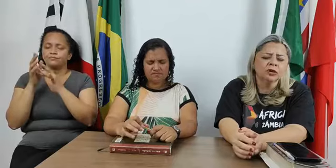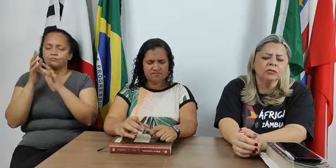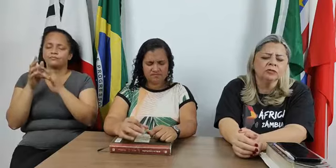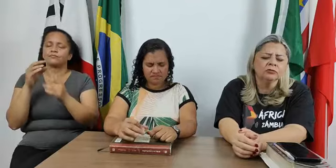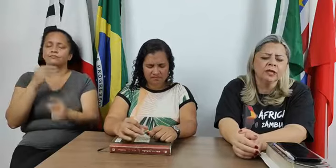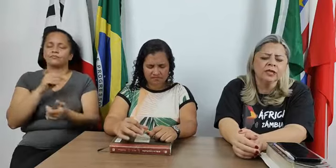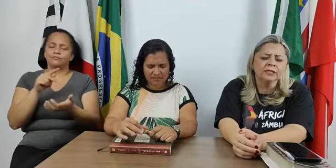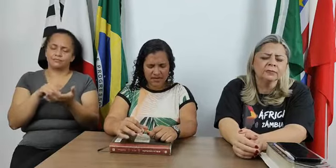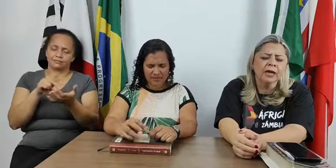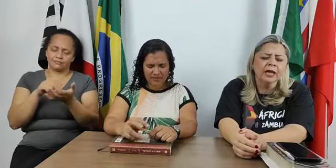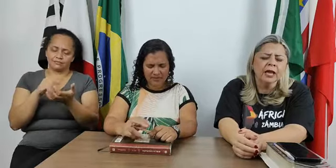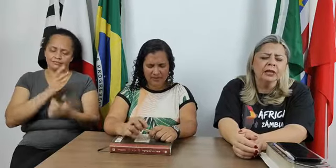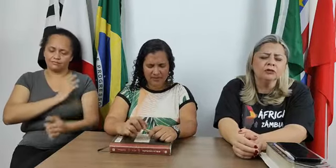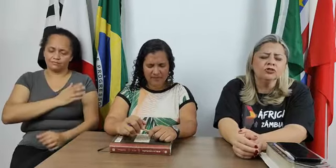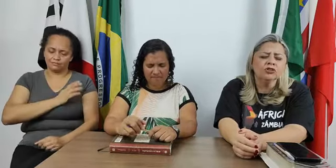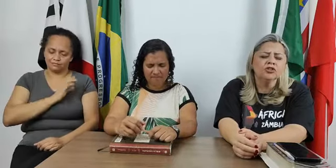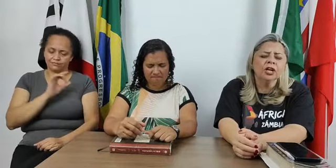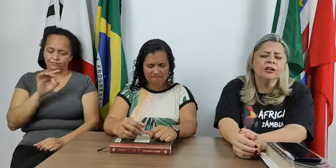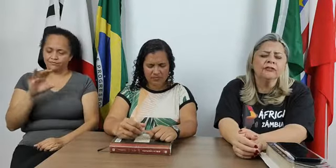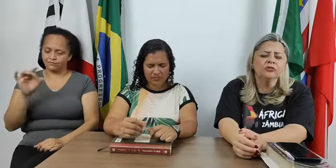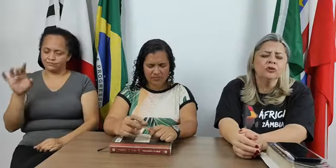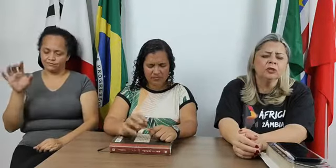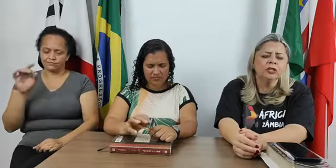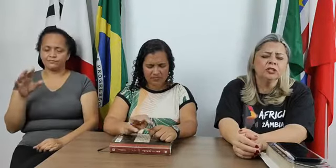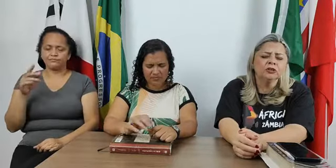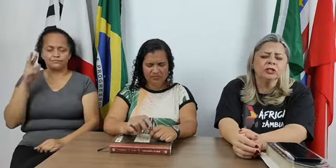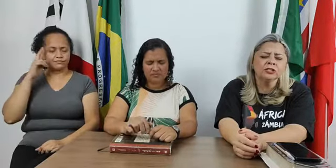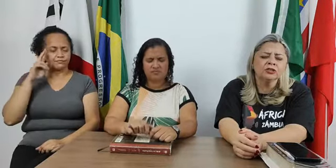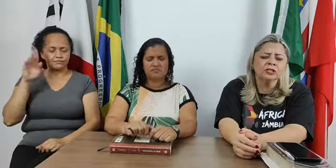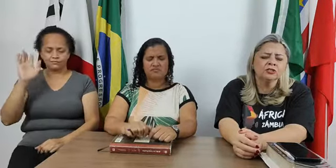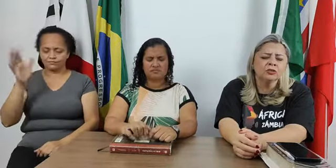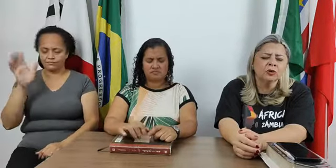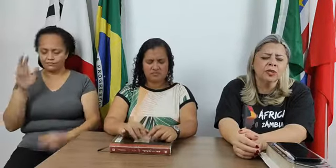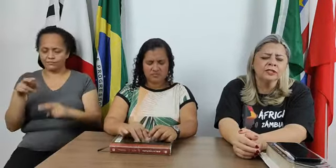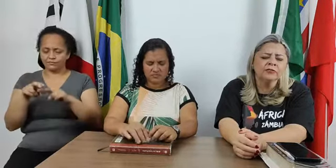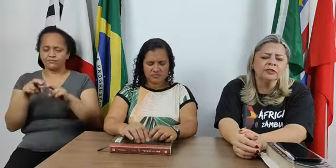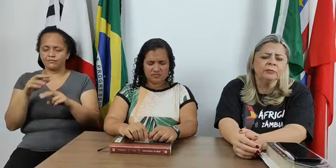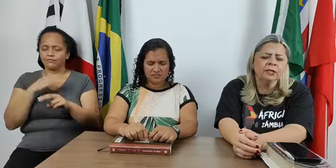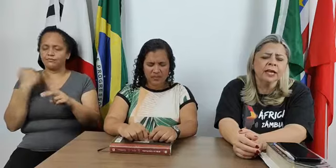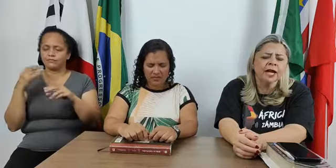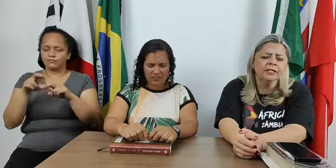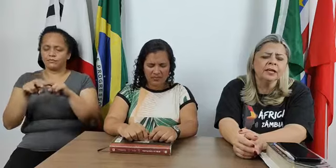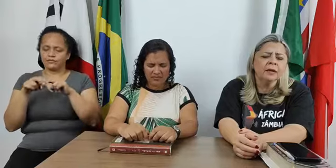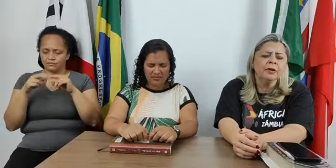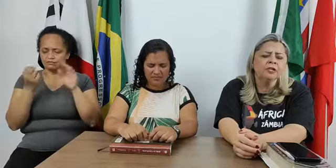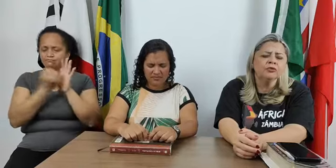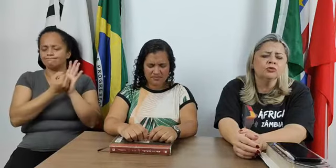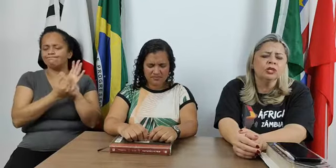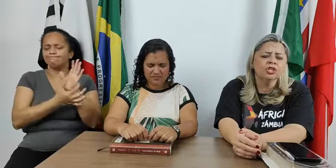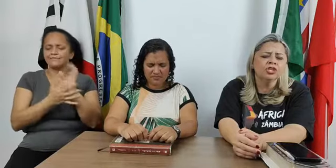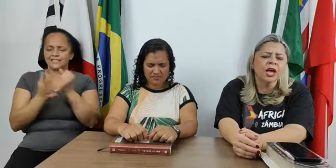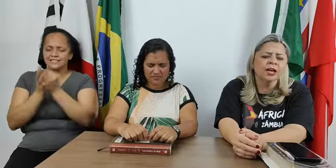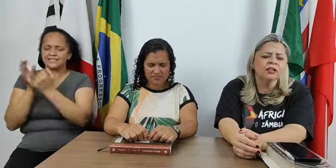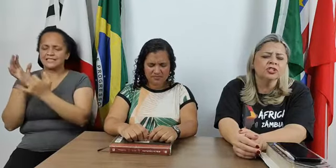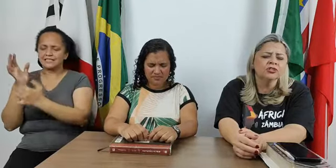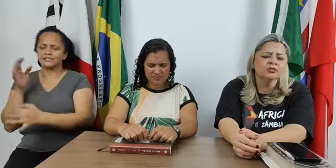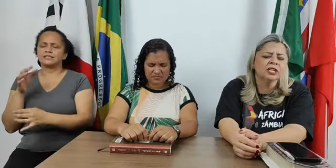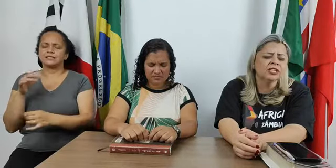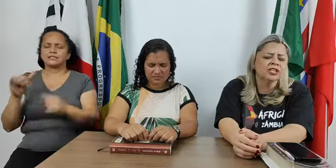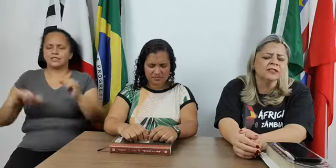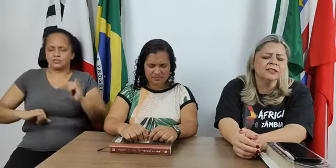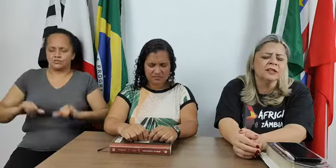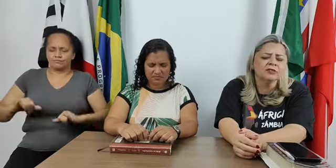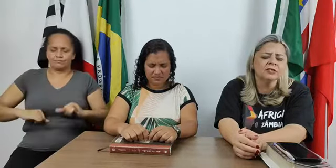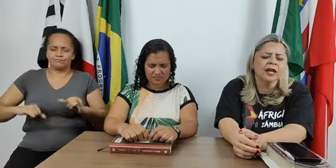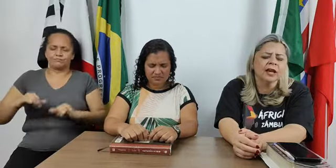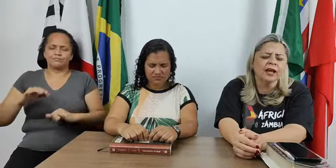no coração deles, Pai. Que o Senhor já levou sobre si todas as nossas dores e enfermidades. Pelas Tuas chagas, Jesus,